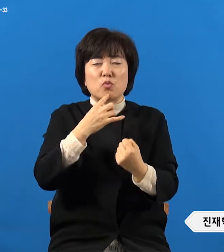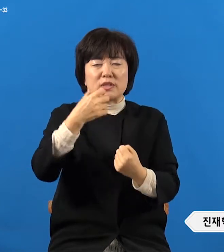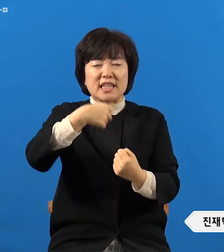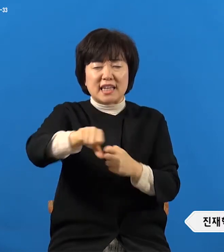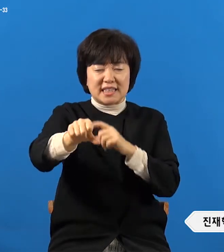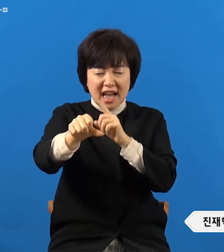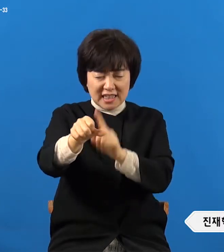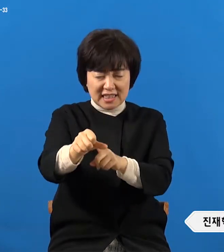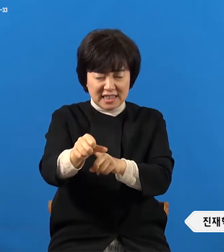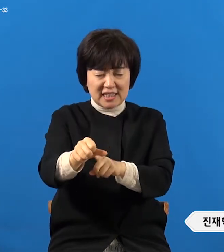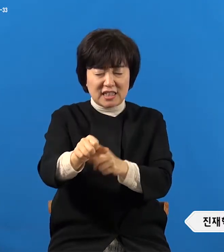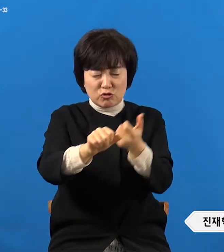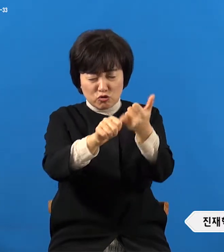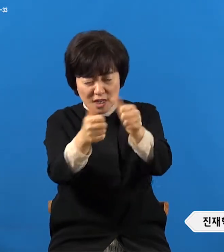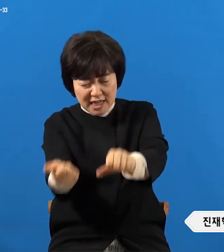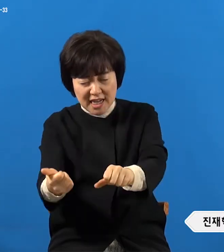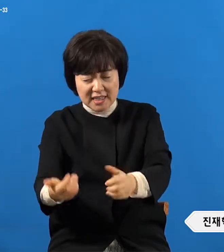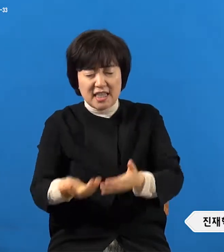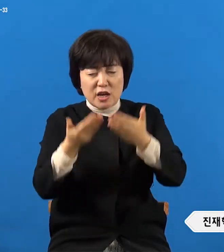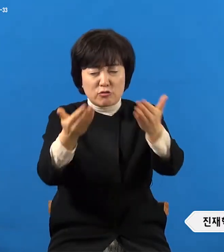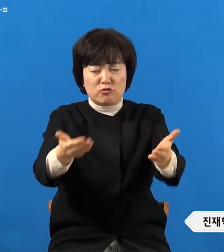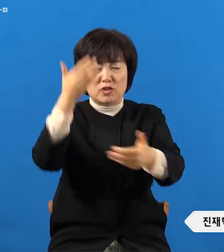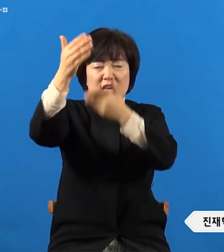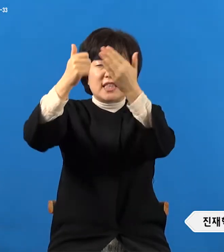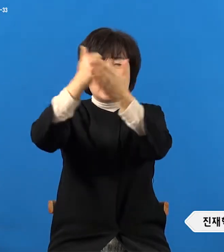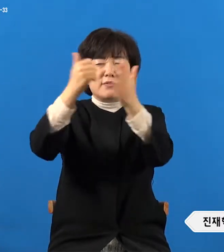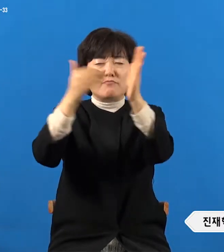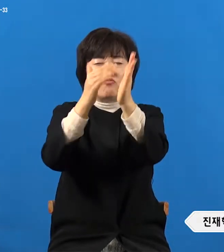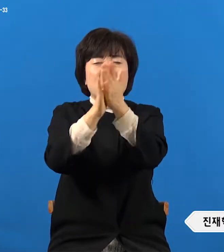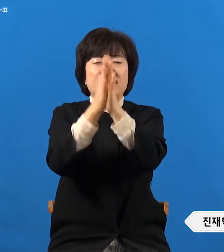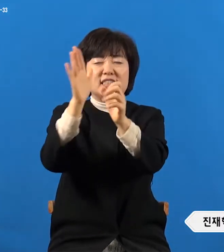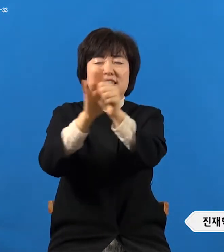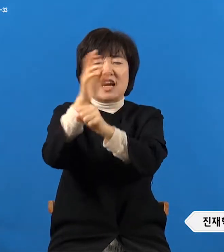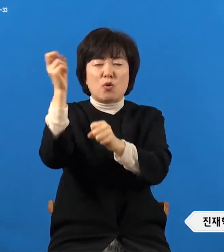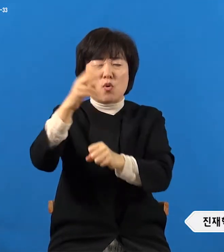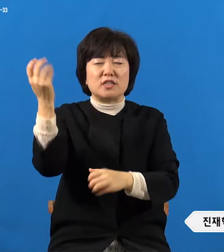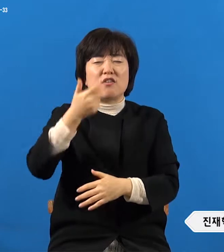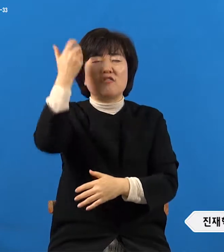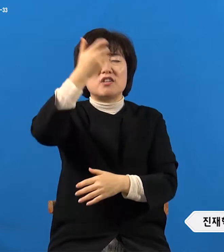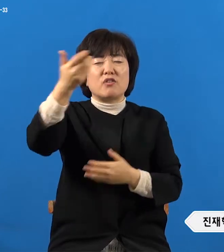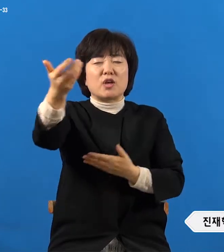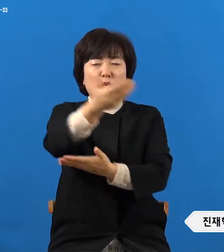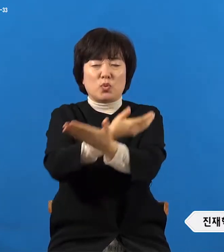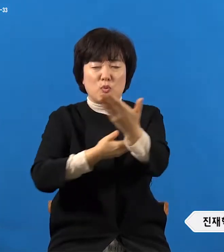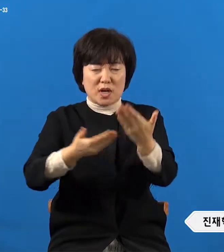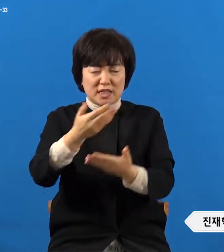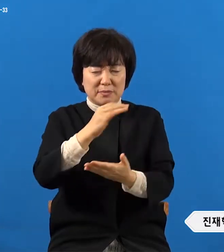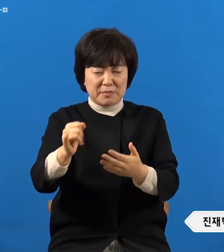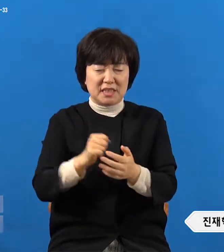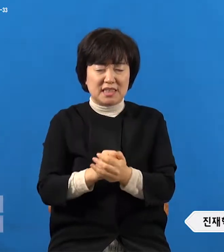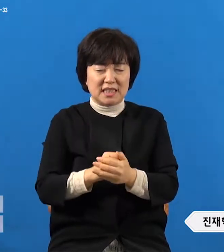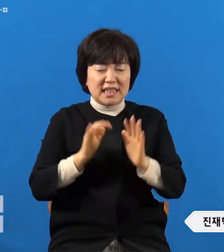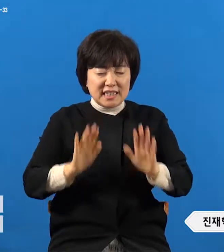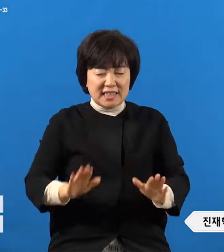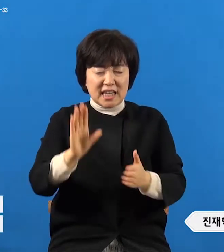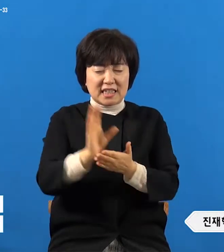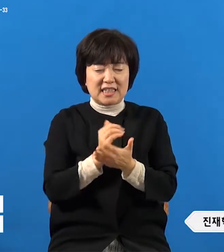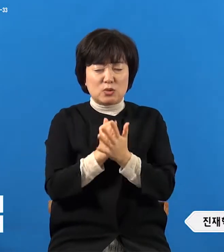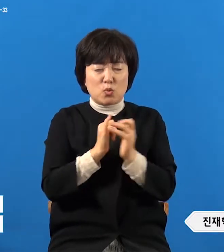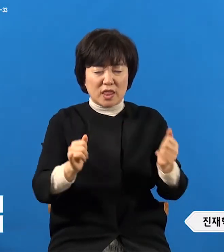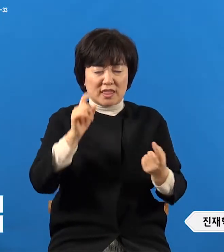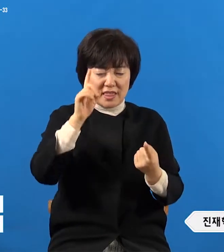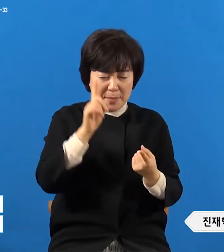죽기까지 내어주신 하나님 아버지의 무한하신 사랑과 성령의 교통 함께 하심이 이제는